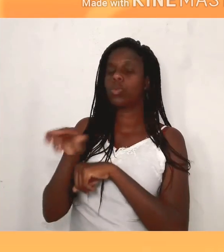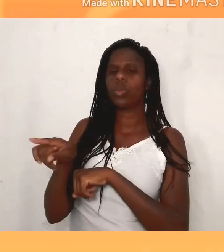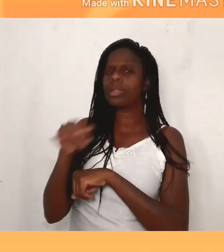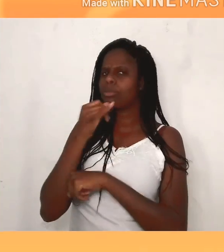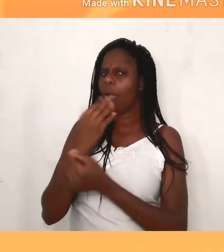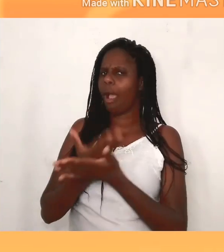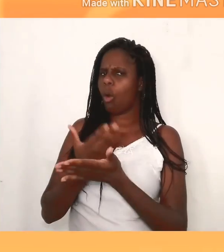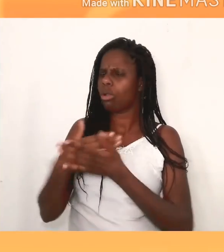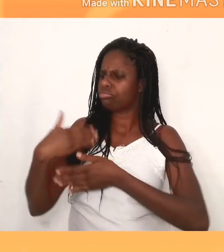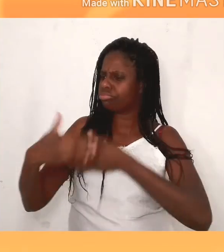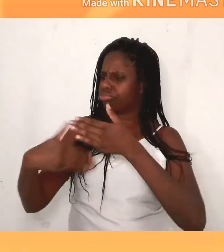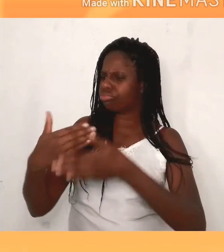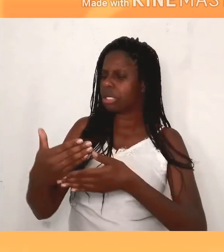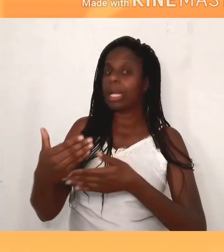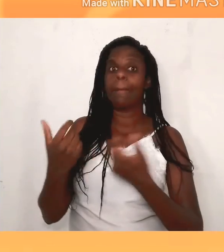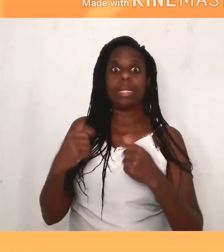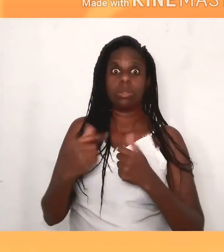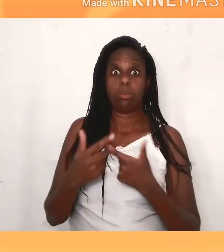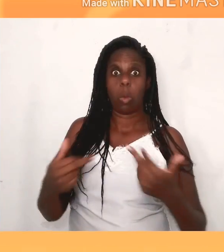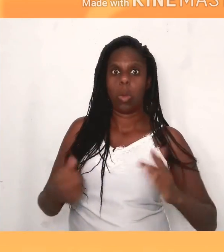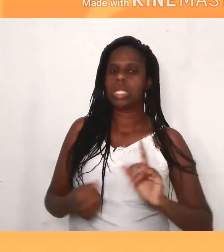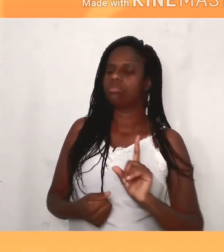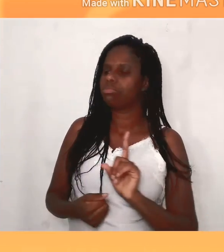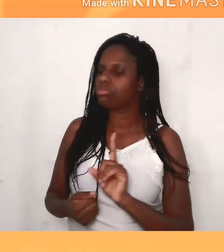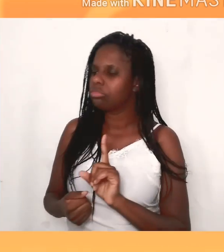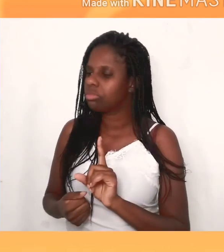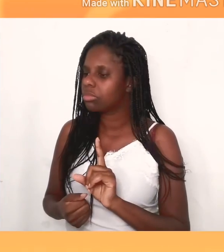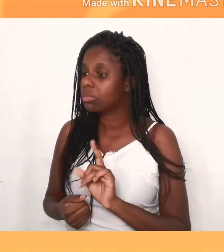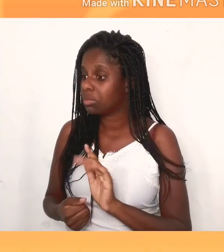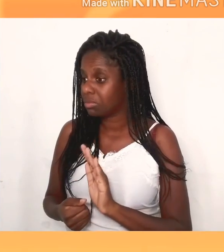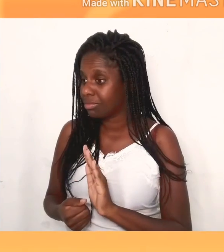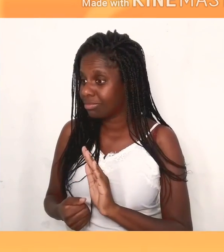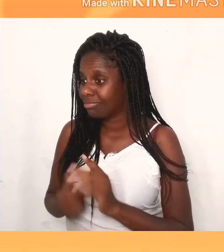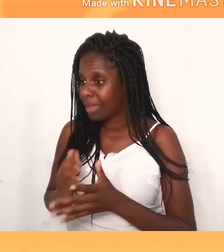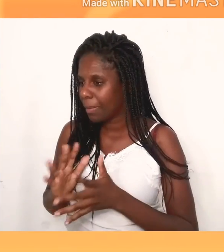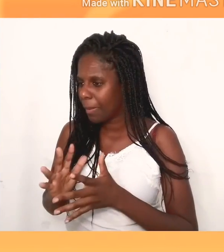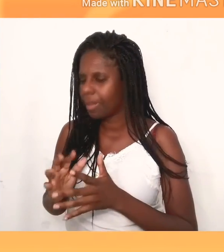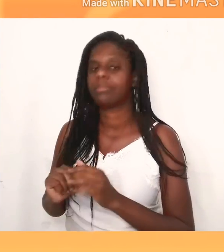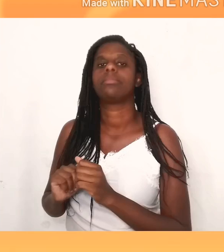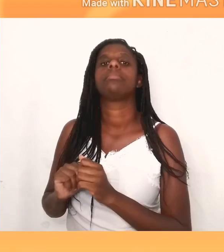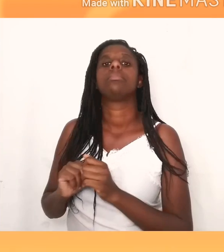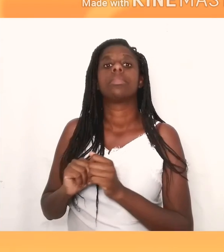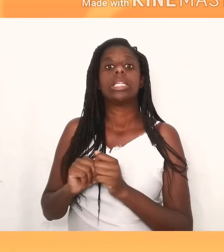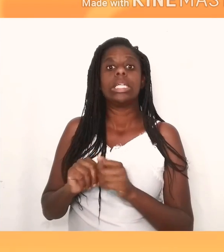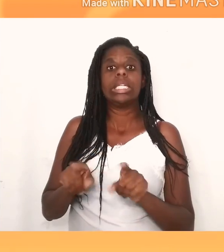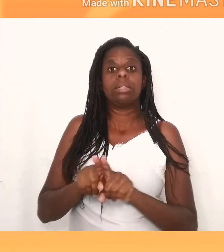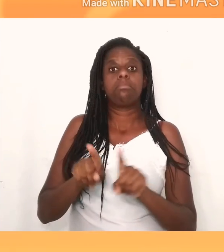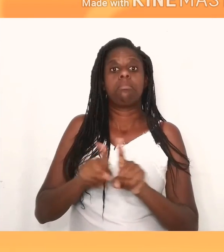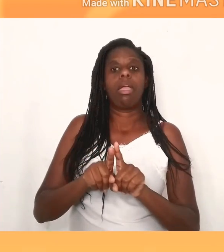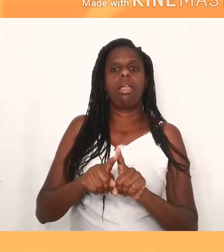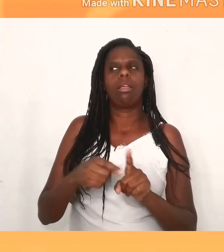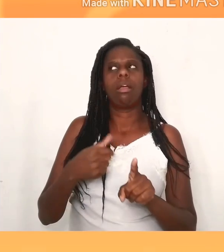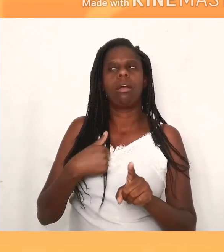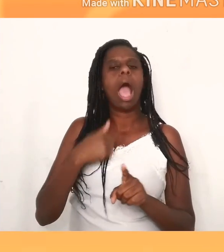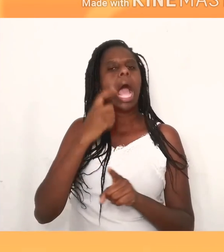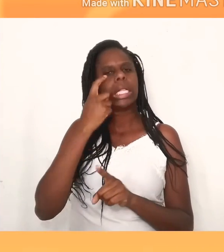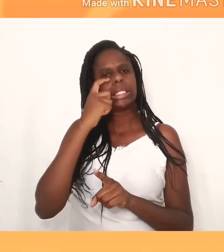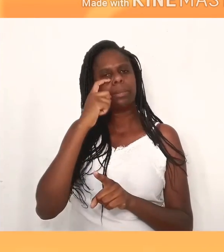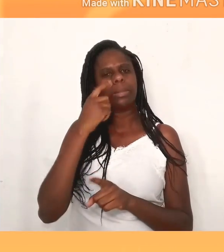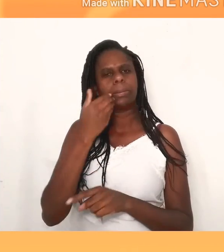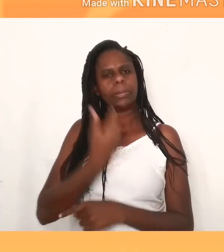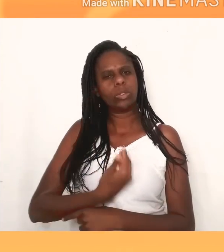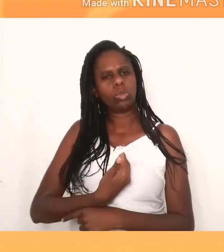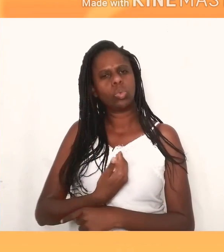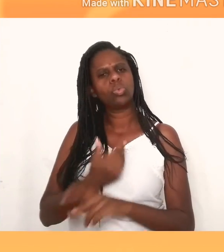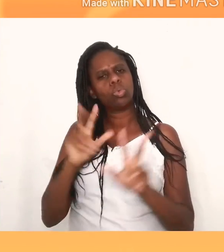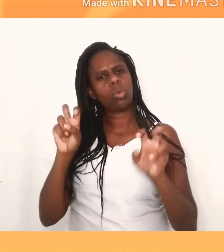aula, se é necessário, eu chego até ele, me comunico com ele, né? E depois aqui em casa, desde